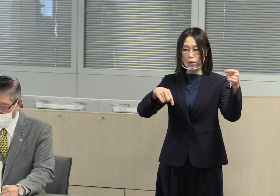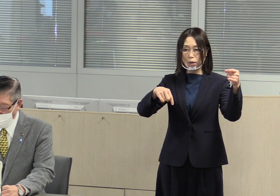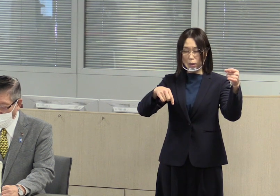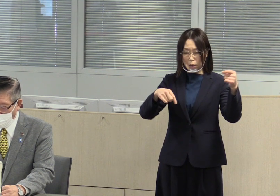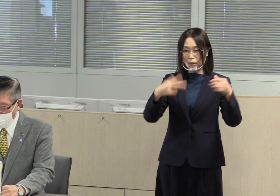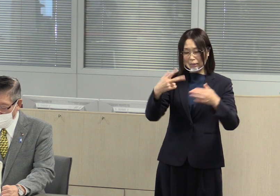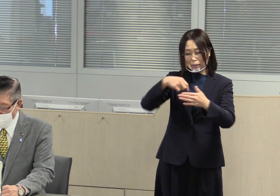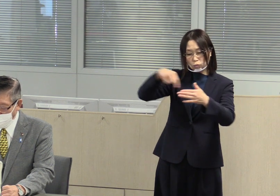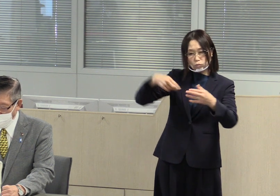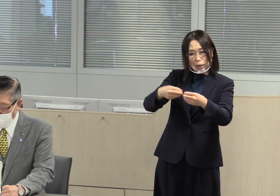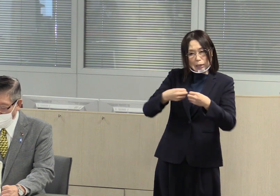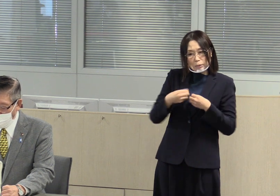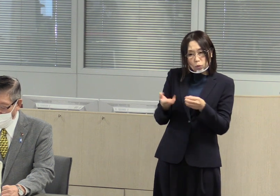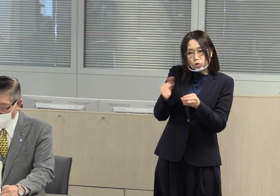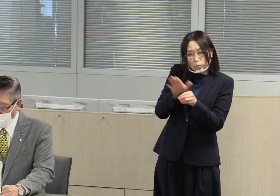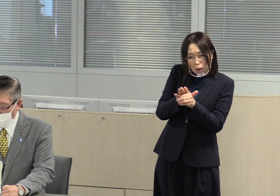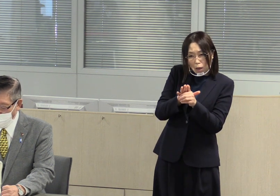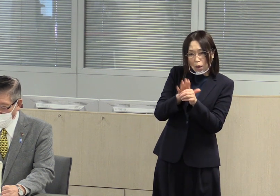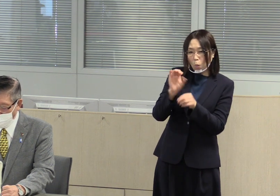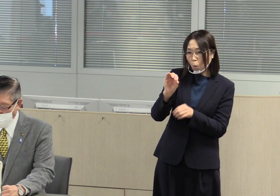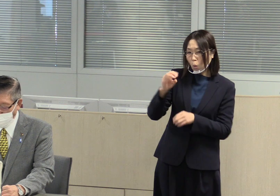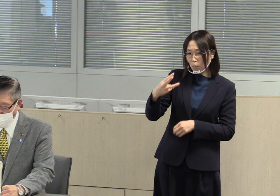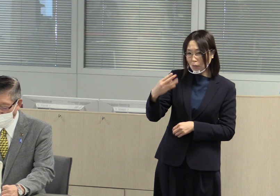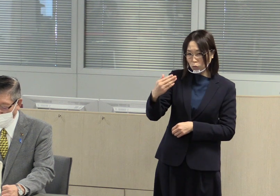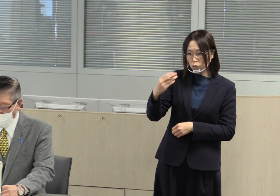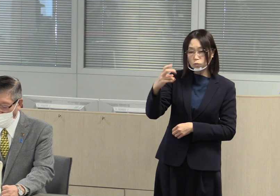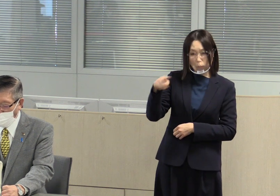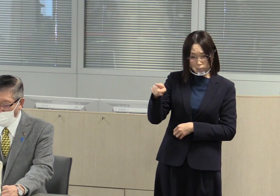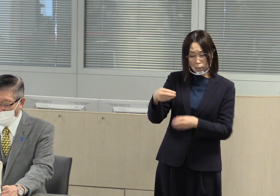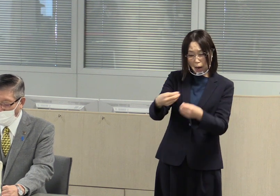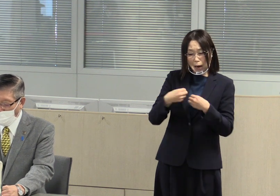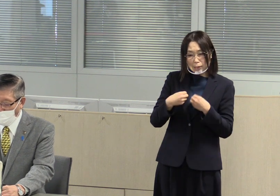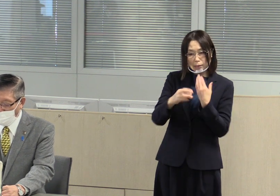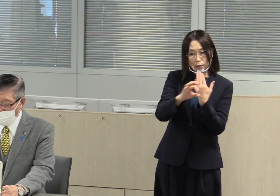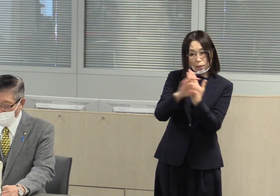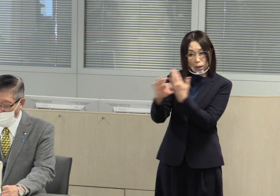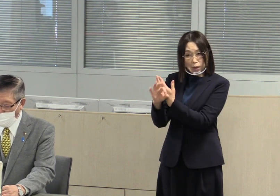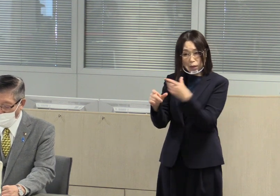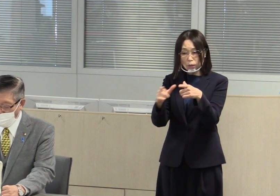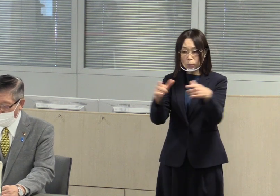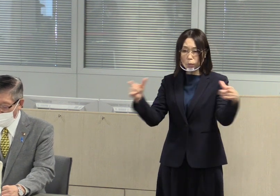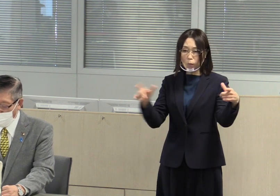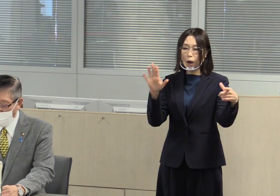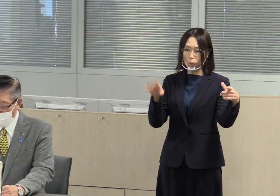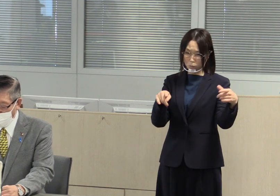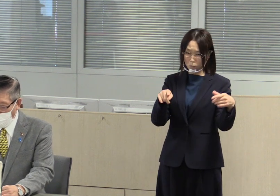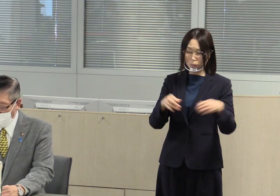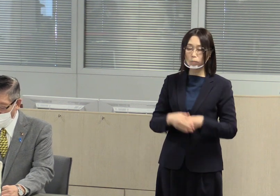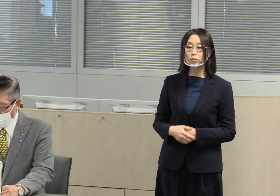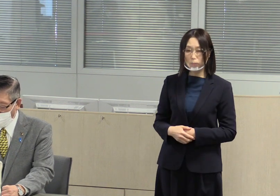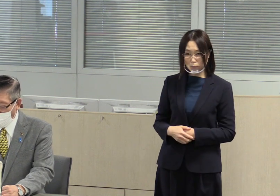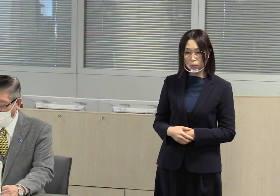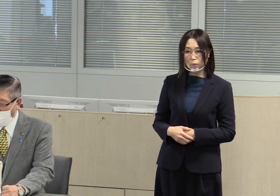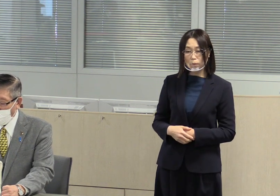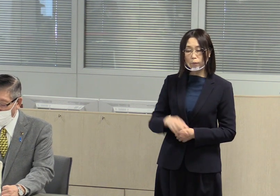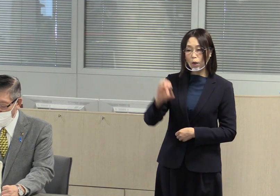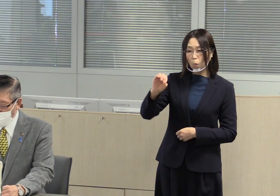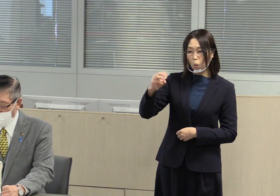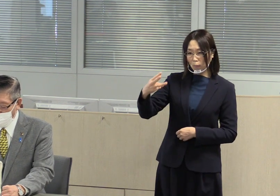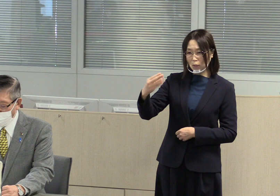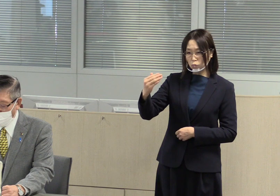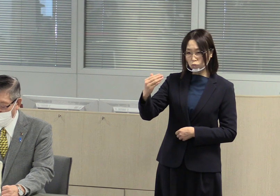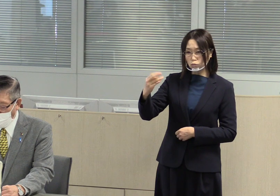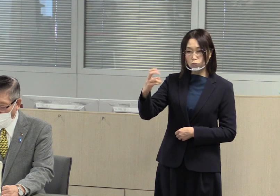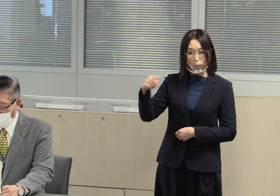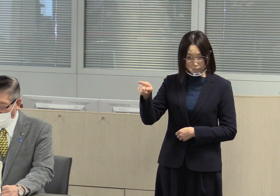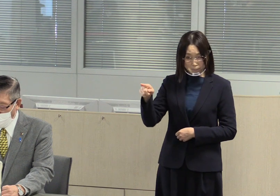感染を含め感染事例が増加しております。いずれオミクロン株のものあるいは従